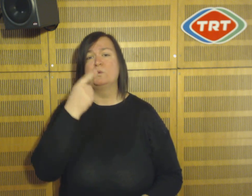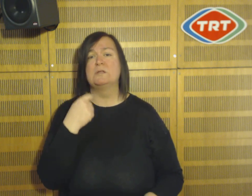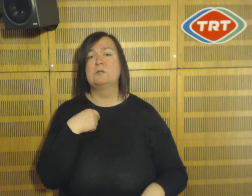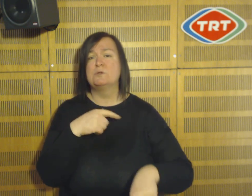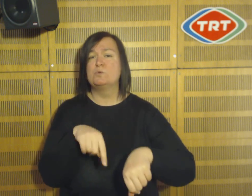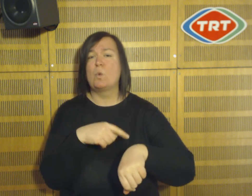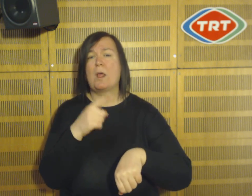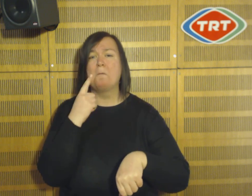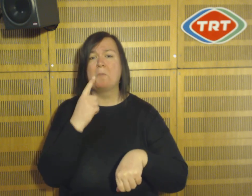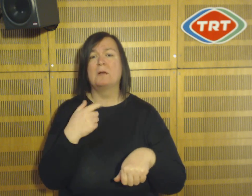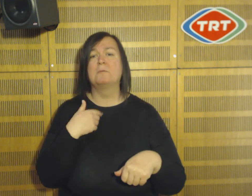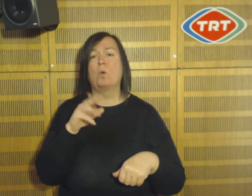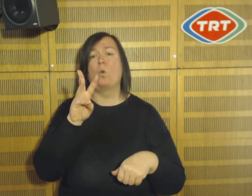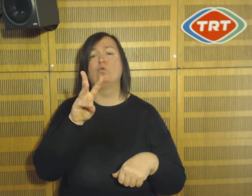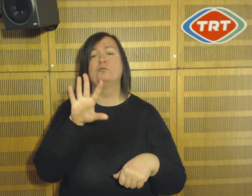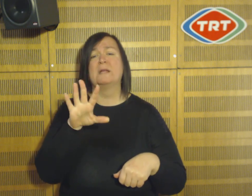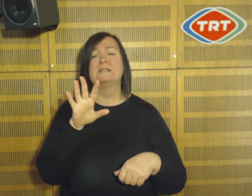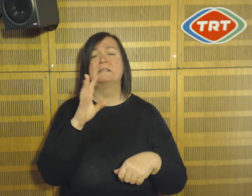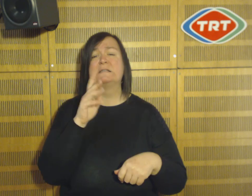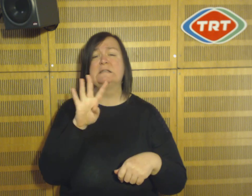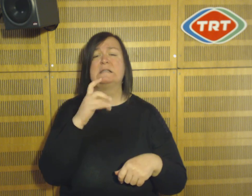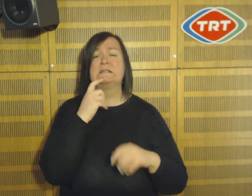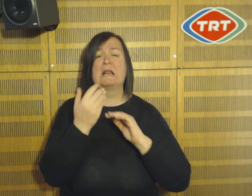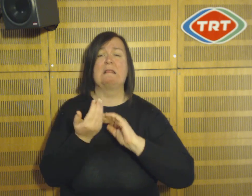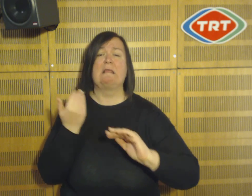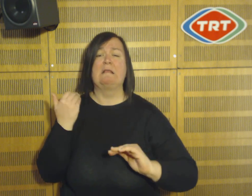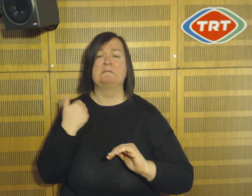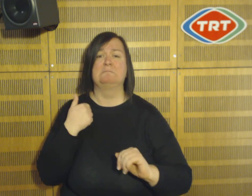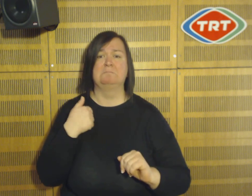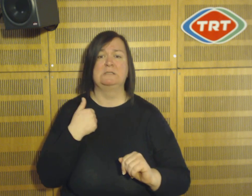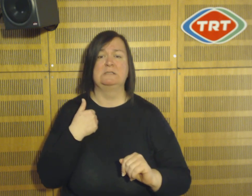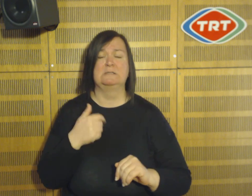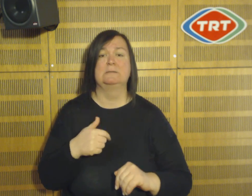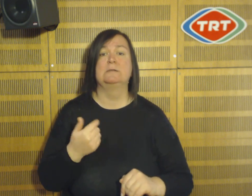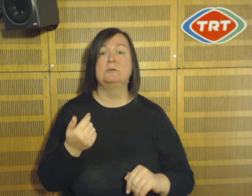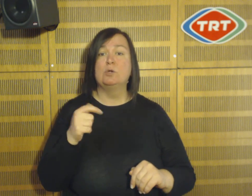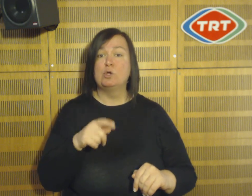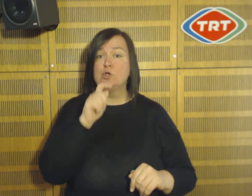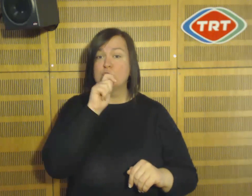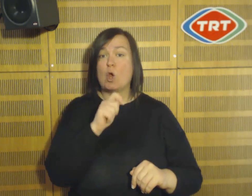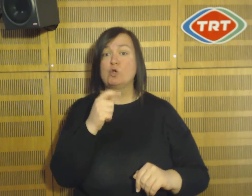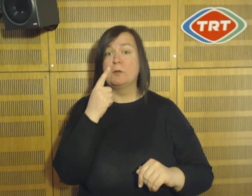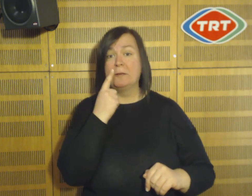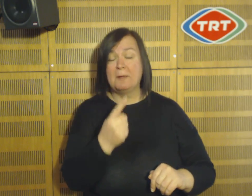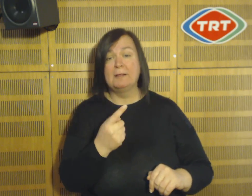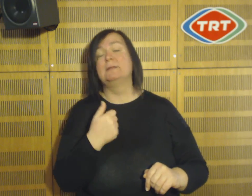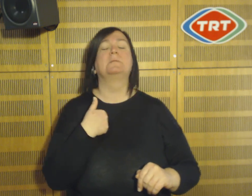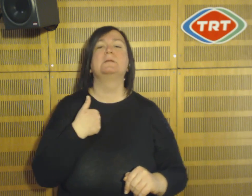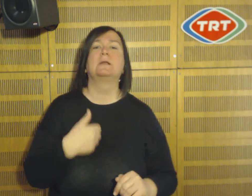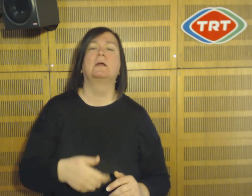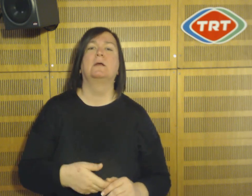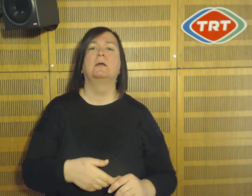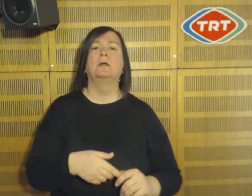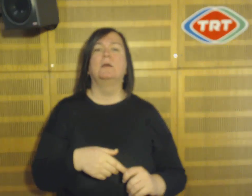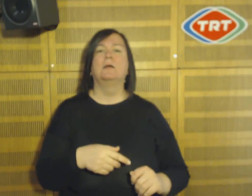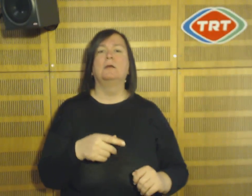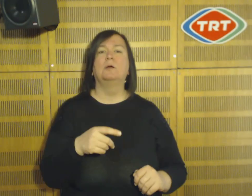baktığımızda bizim yaklaşık 354 yıllık bir bir gecikmeden bahsediyoruz Eee sözlük açısından baktığımızda Ya şu anki yurt dışında yapılan